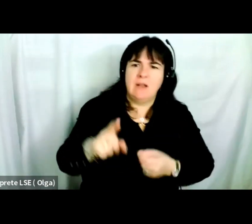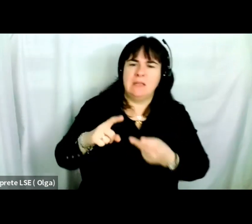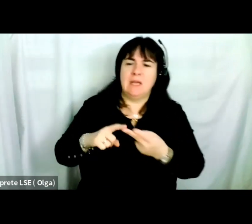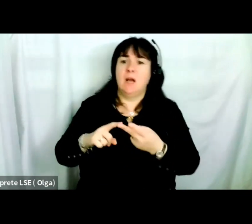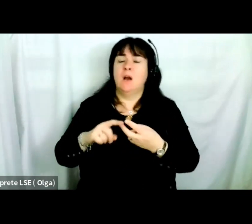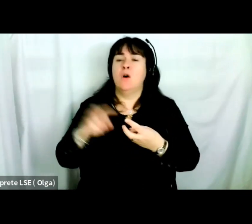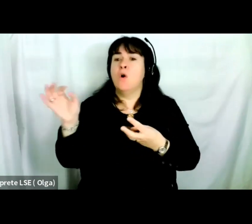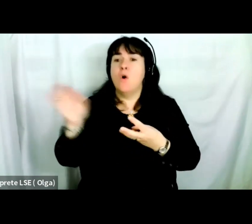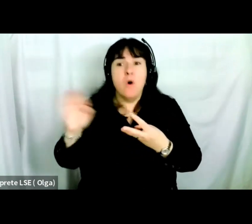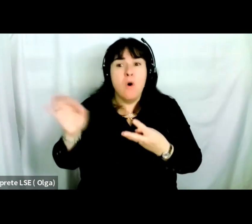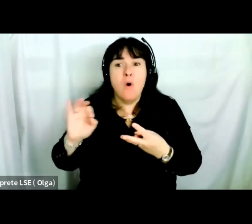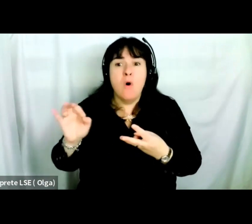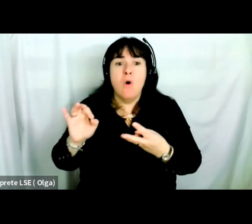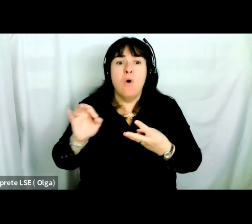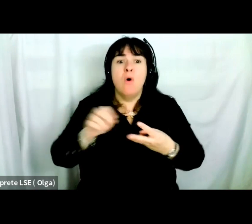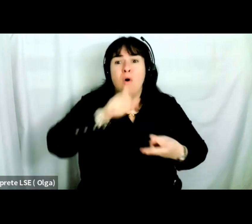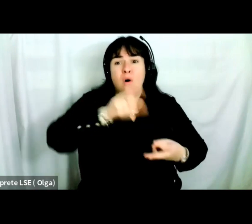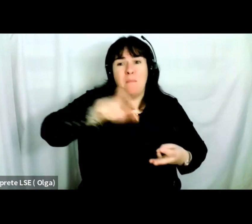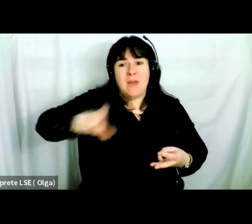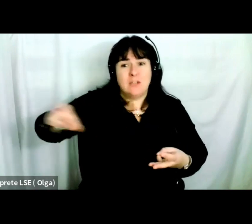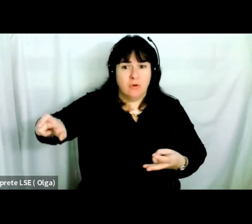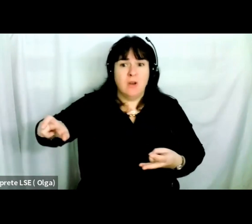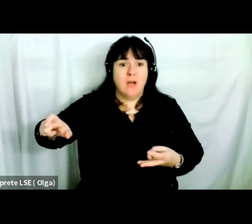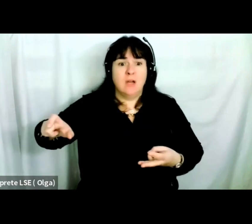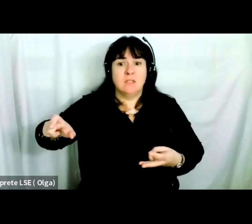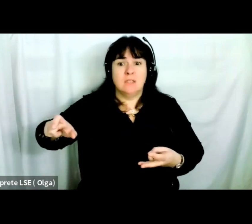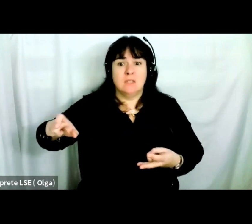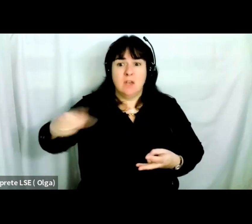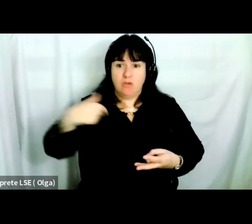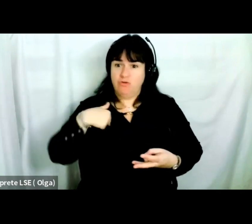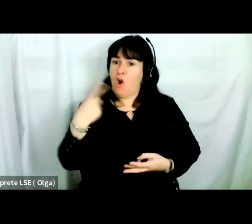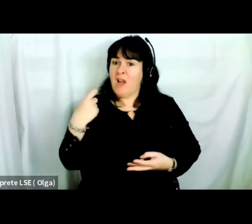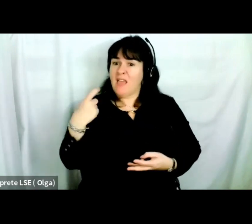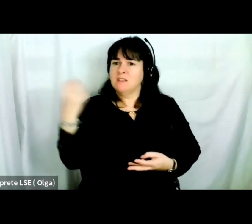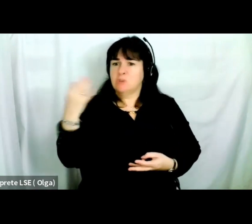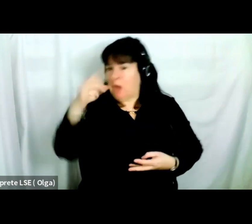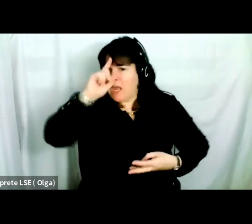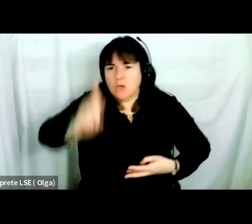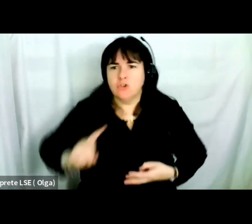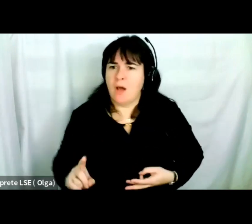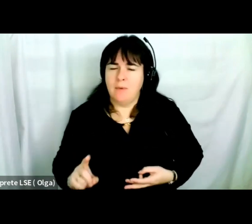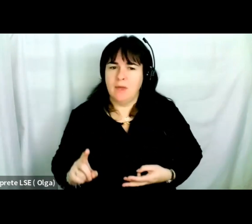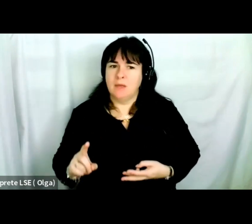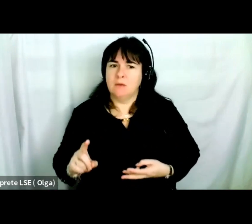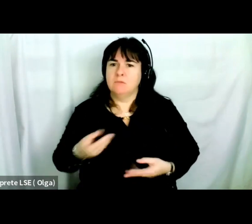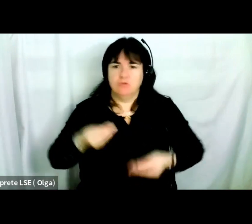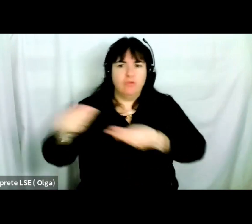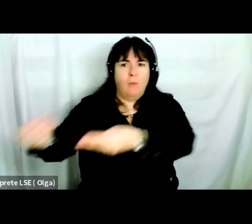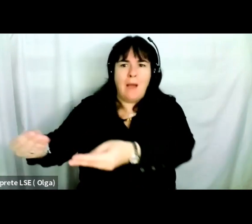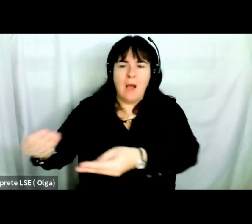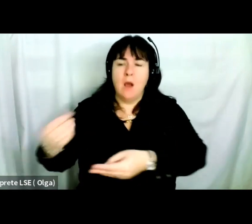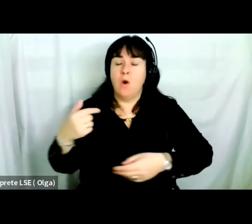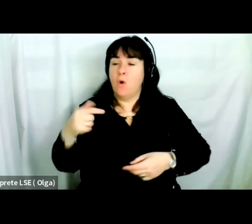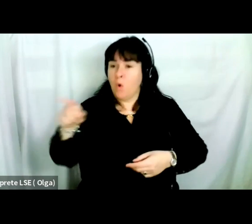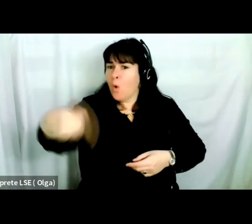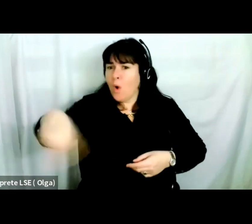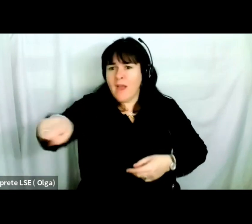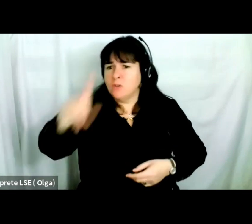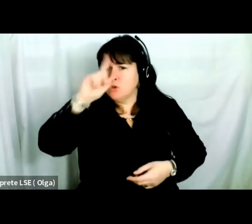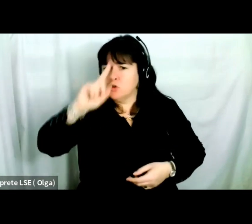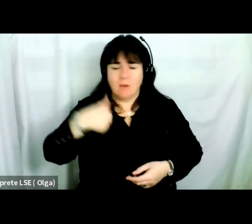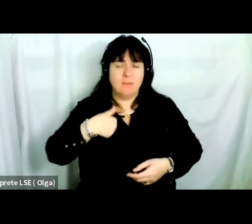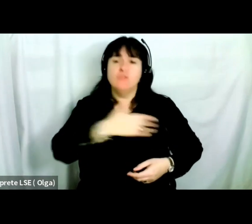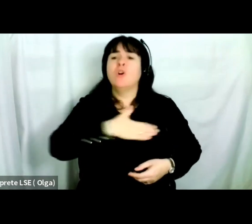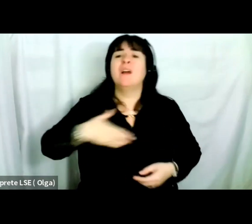en manos de personas que no saben lo que necesitas, que no saben lo que quieres, que resuelvan